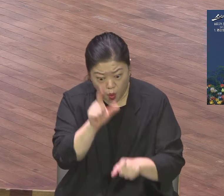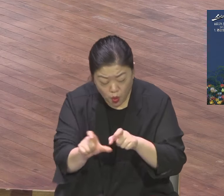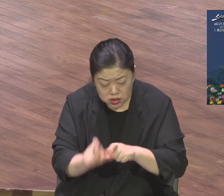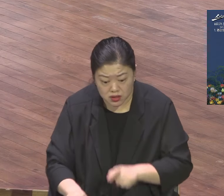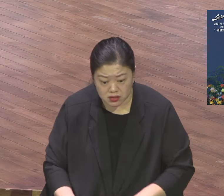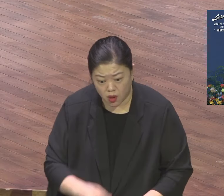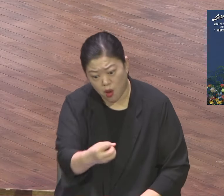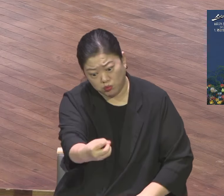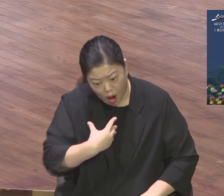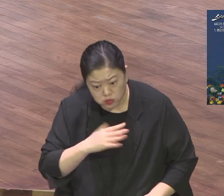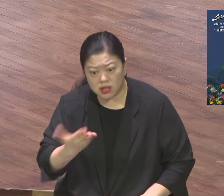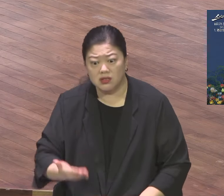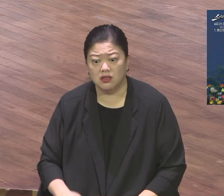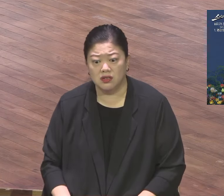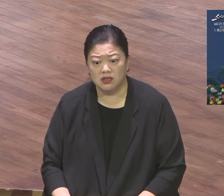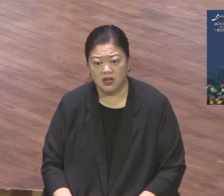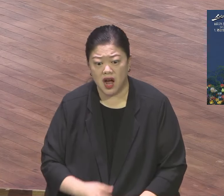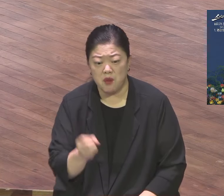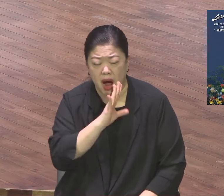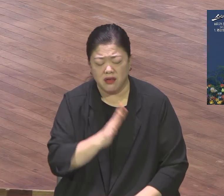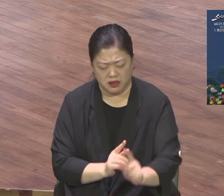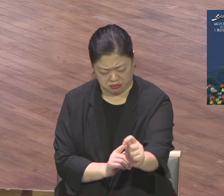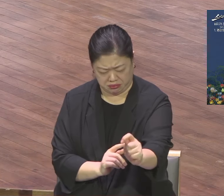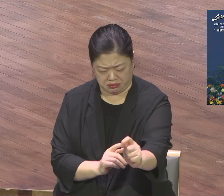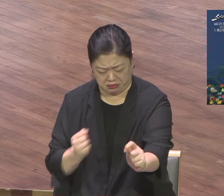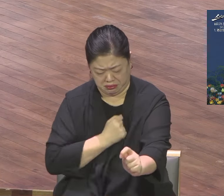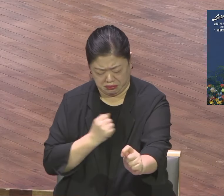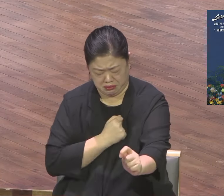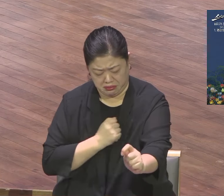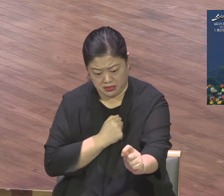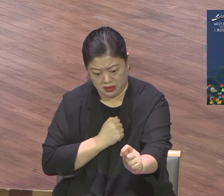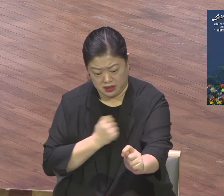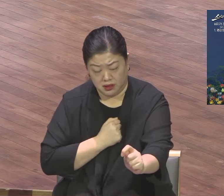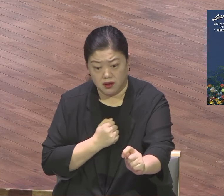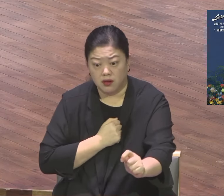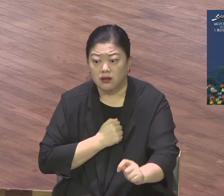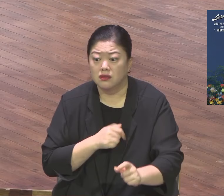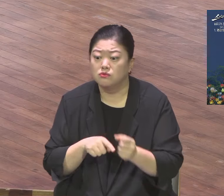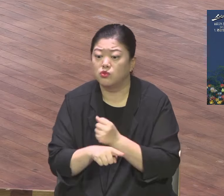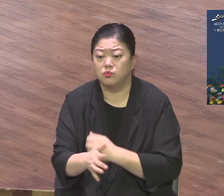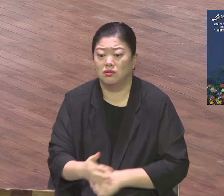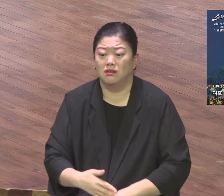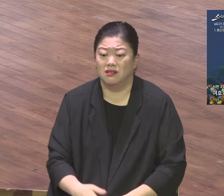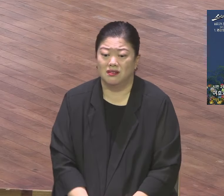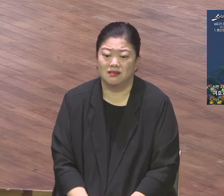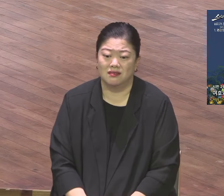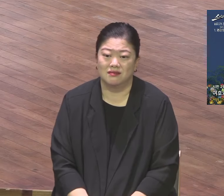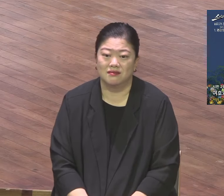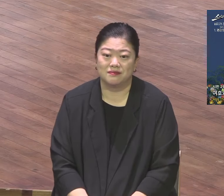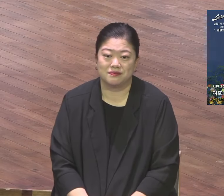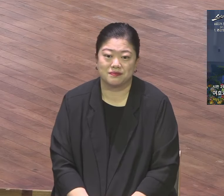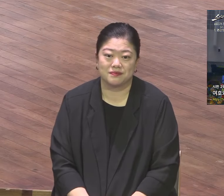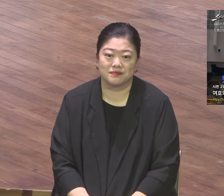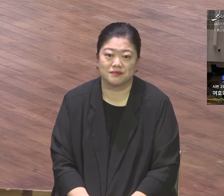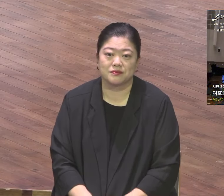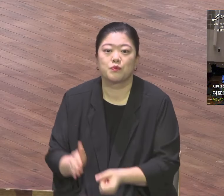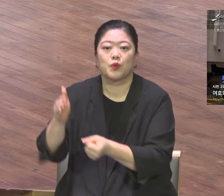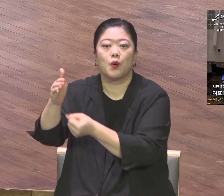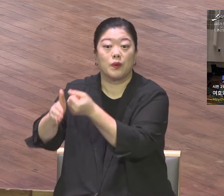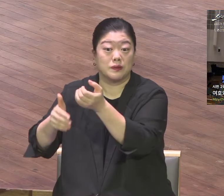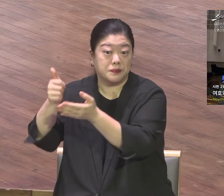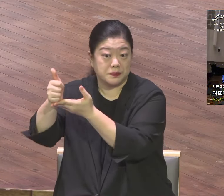허락하여 주옵소서. 시편 29편 11절에 보면요, 여호와께서 자기 백성에게 힘을